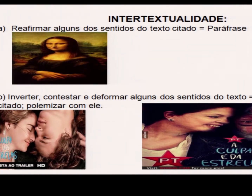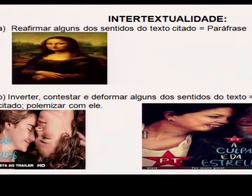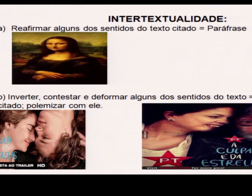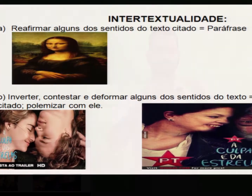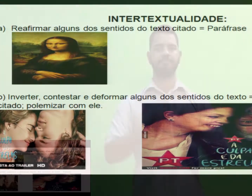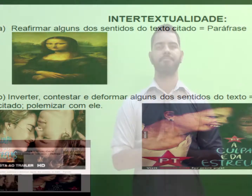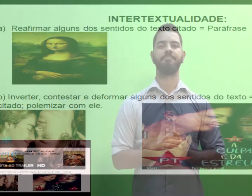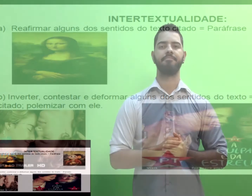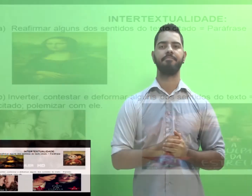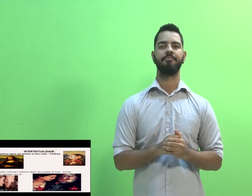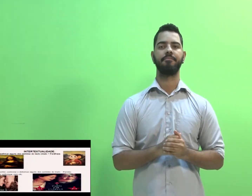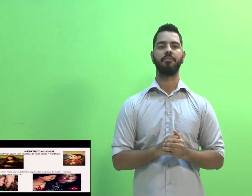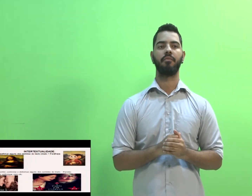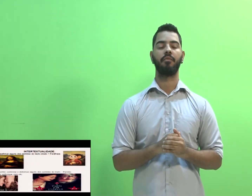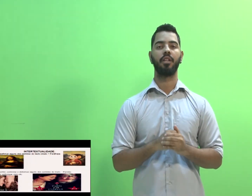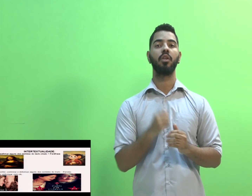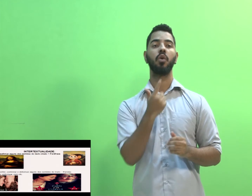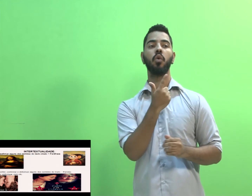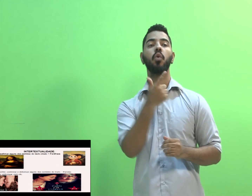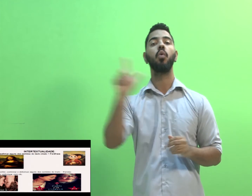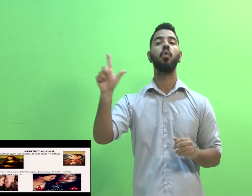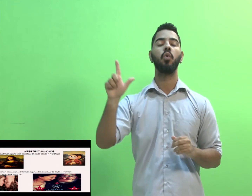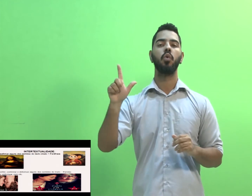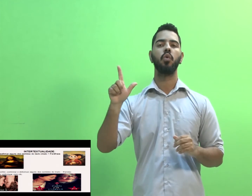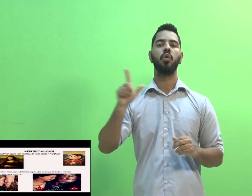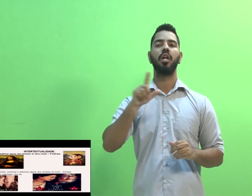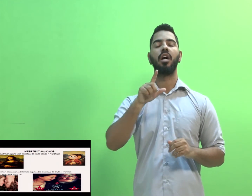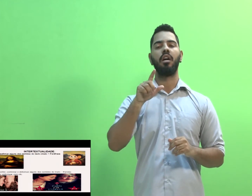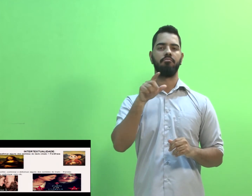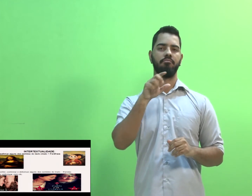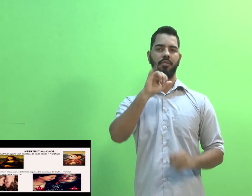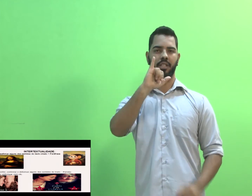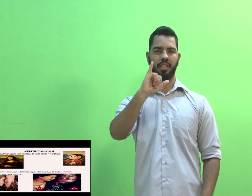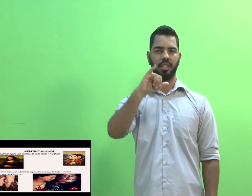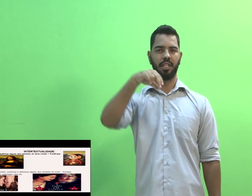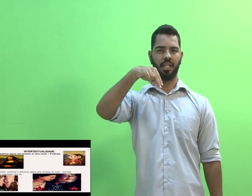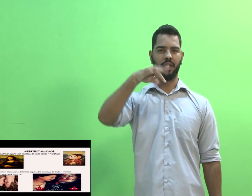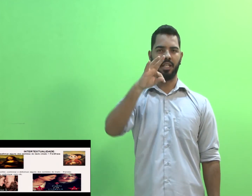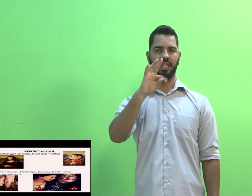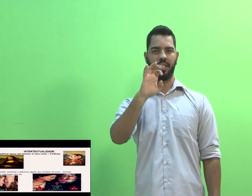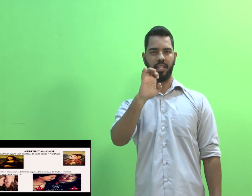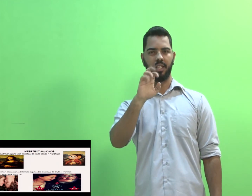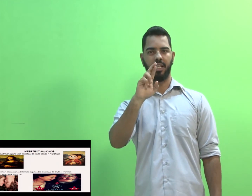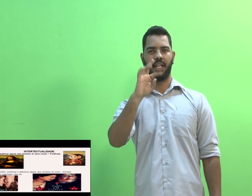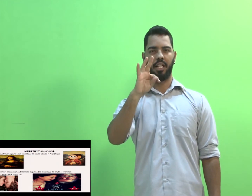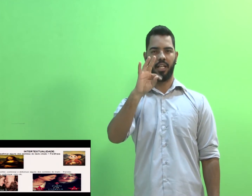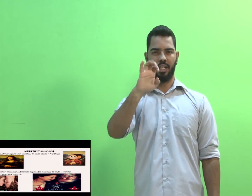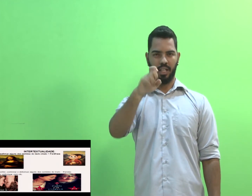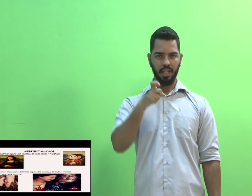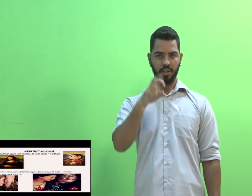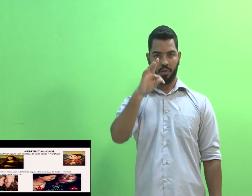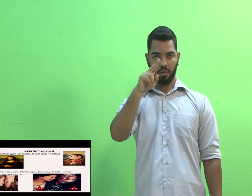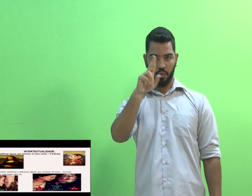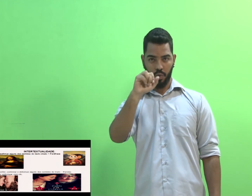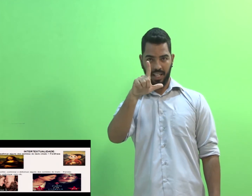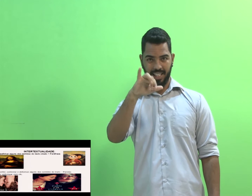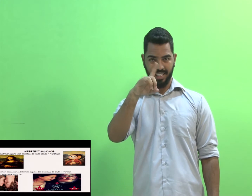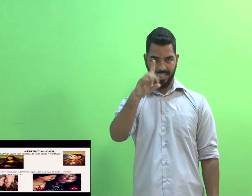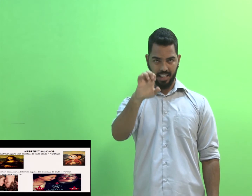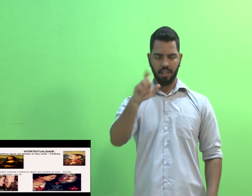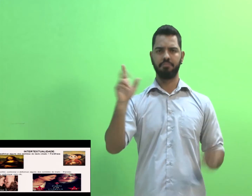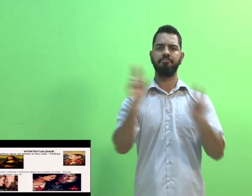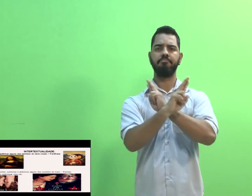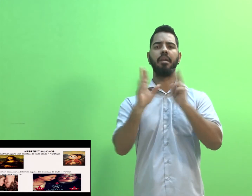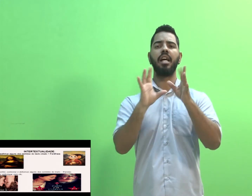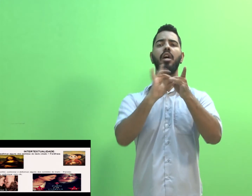de intertextualidade ocorre quando o autor tem por interesse inverter, contestar e deformar